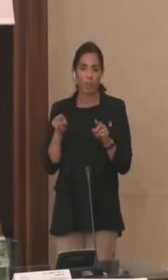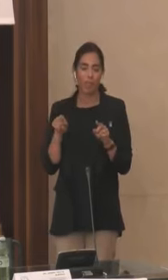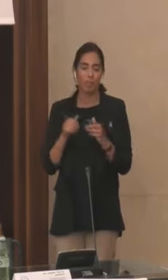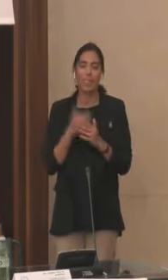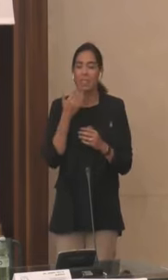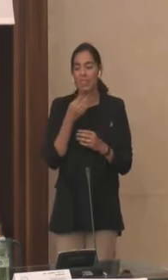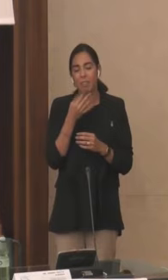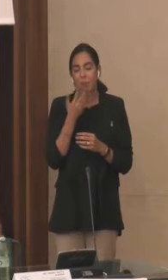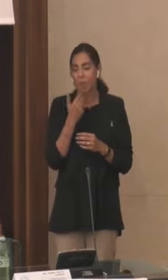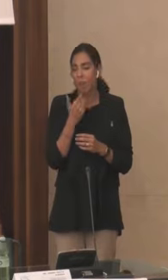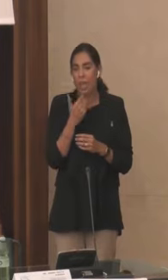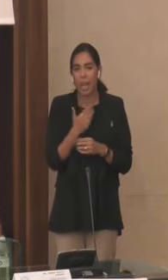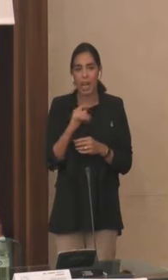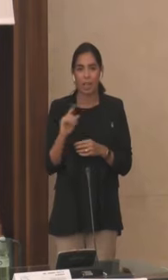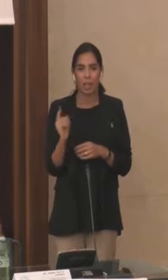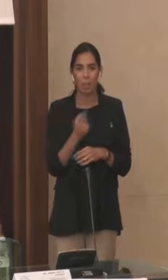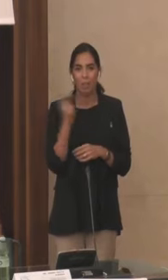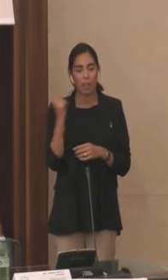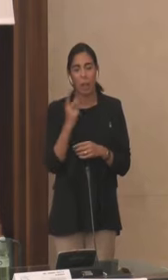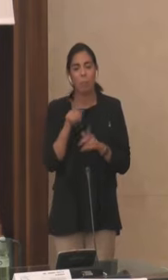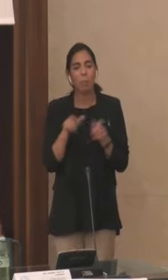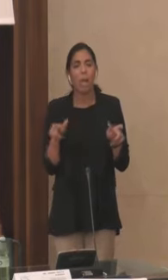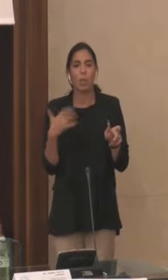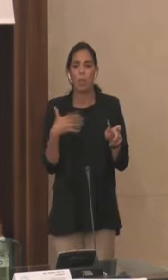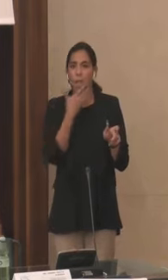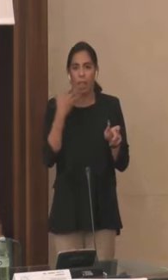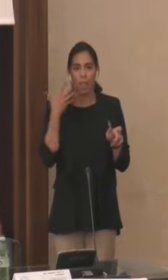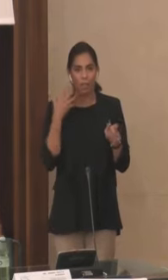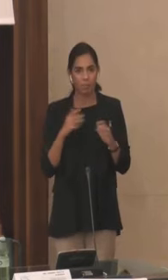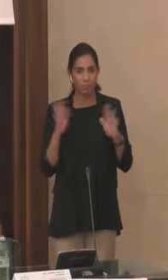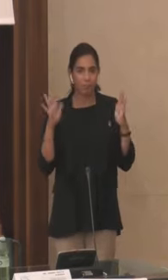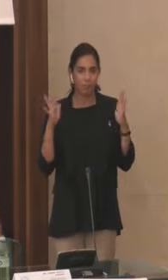grandissimo ringraziamento, sono veramente delle carissime amiche.